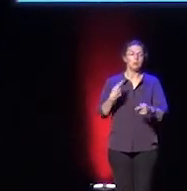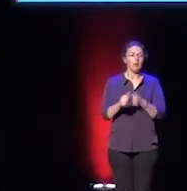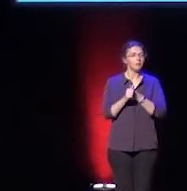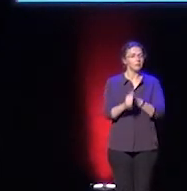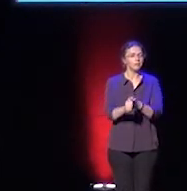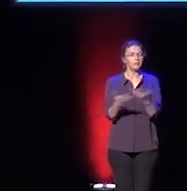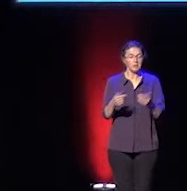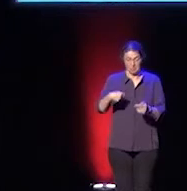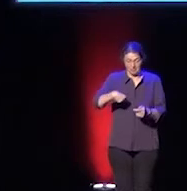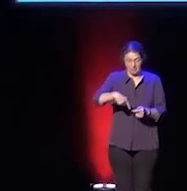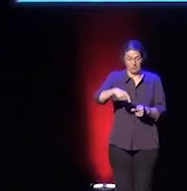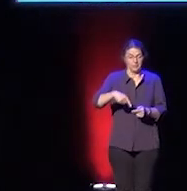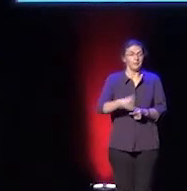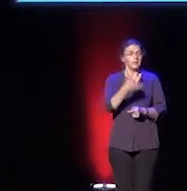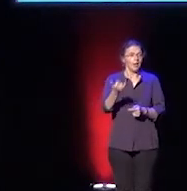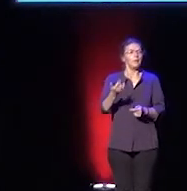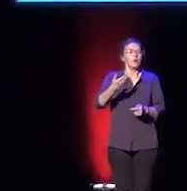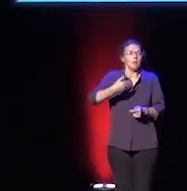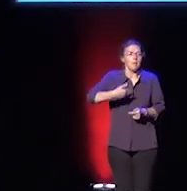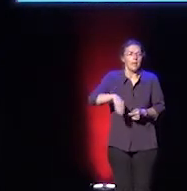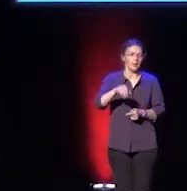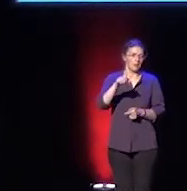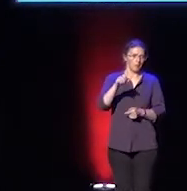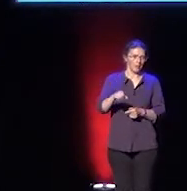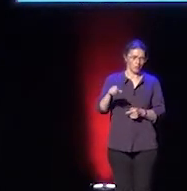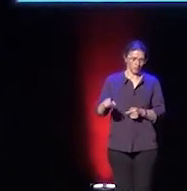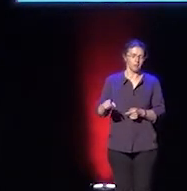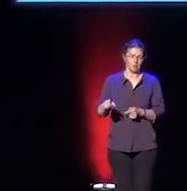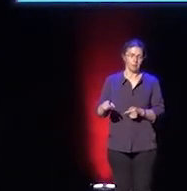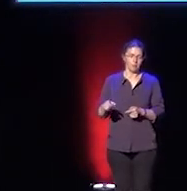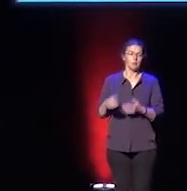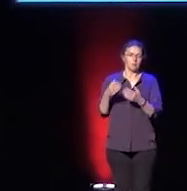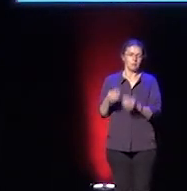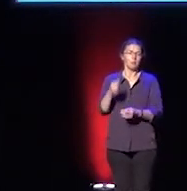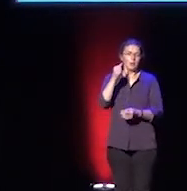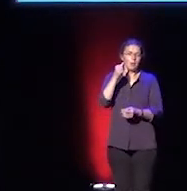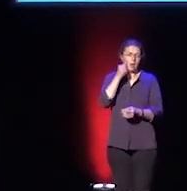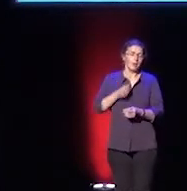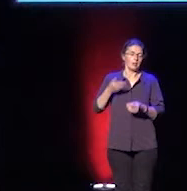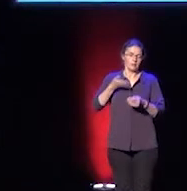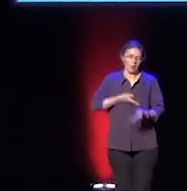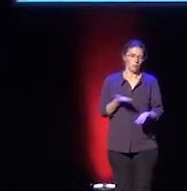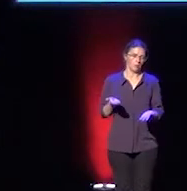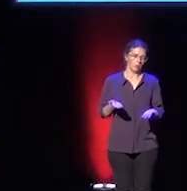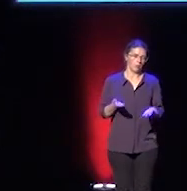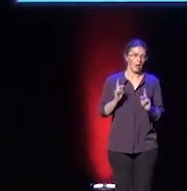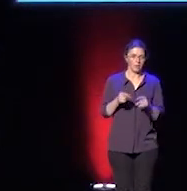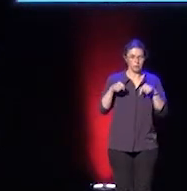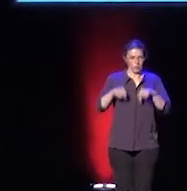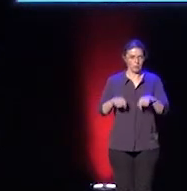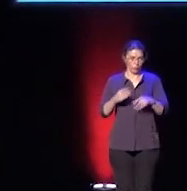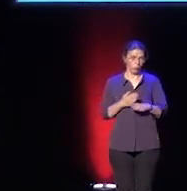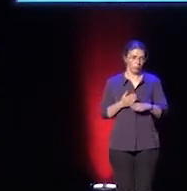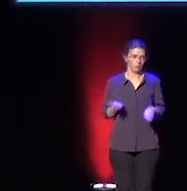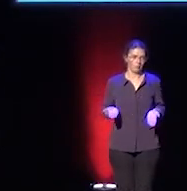in wenigen Jahren noch mehr Menschen in Altersarmut geraten werden, als